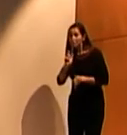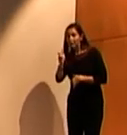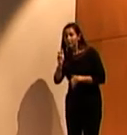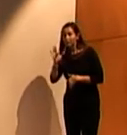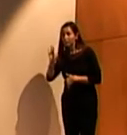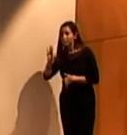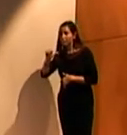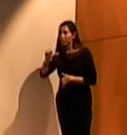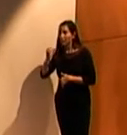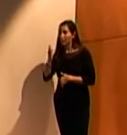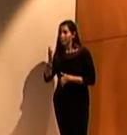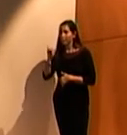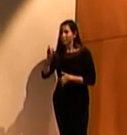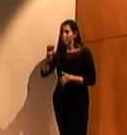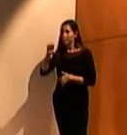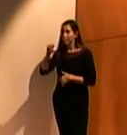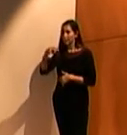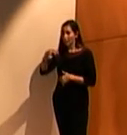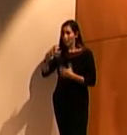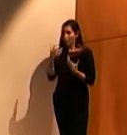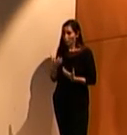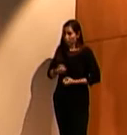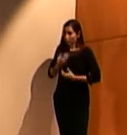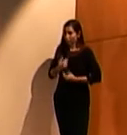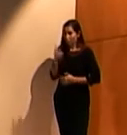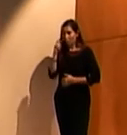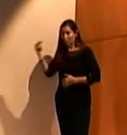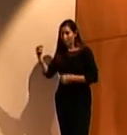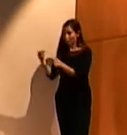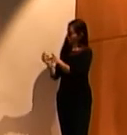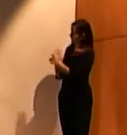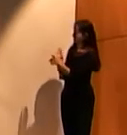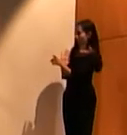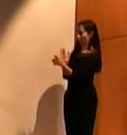dire quelques mots, peut-être aussi, de votre point de vue à vous ? Non ?